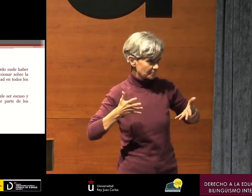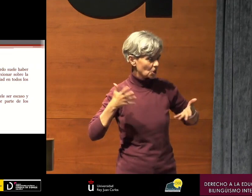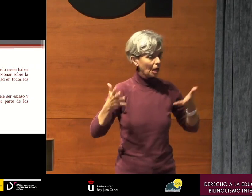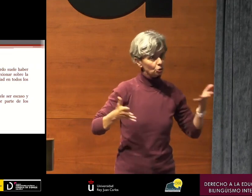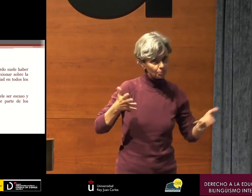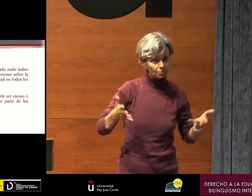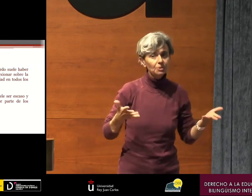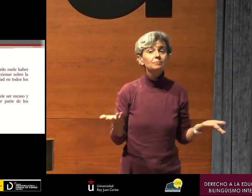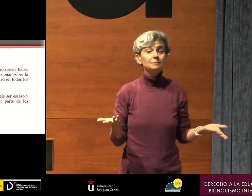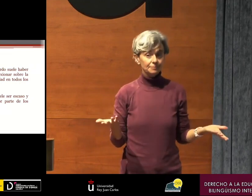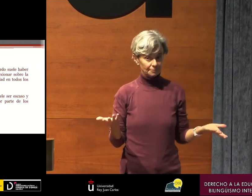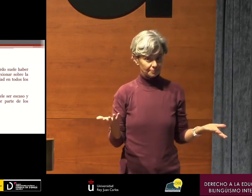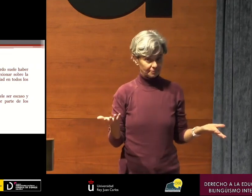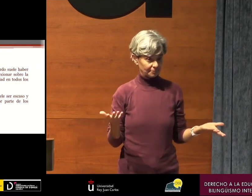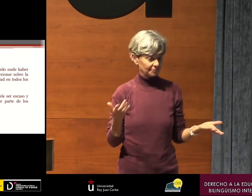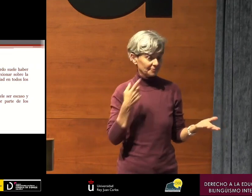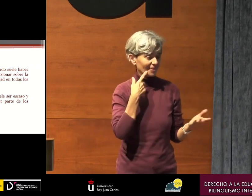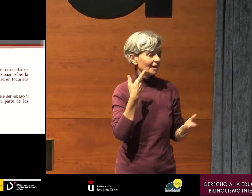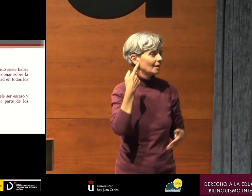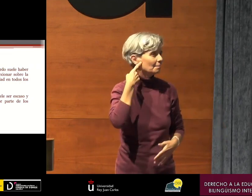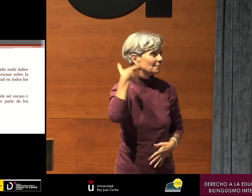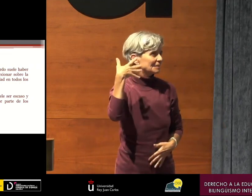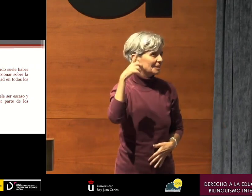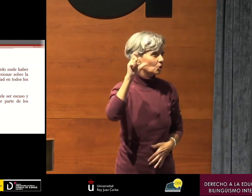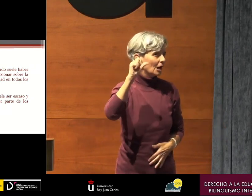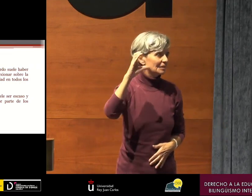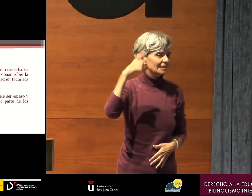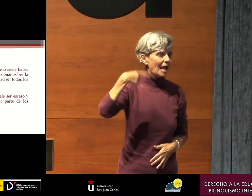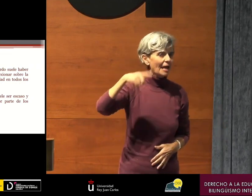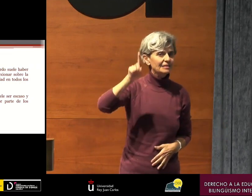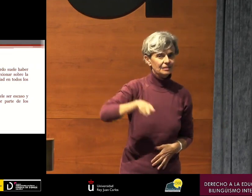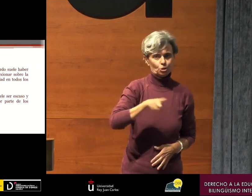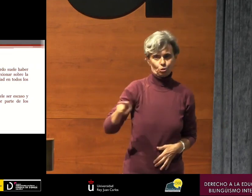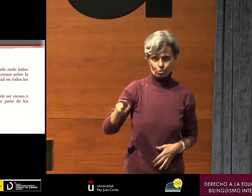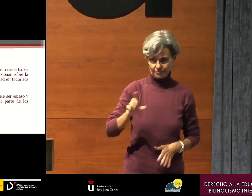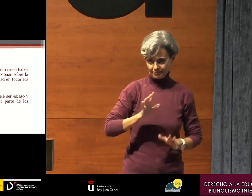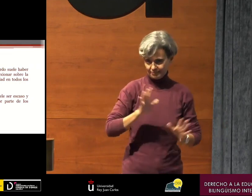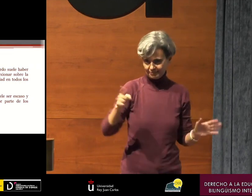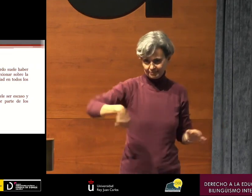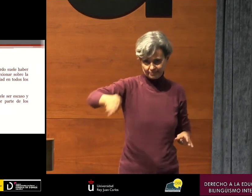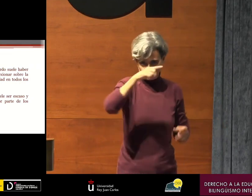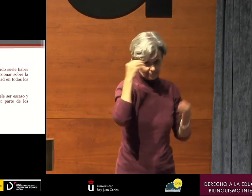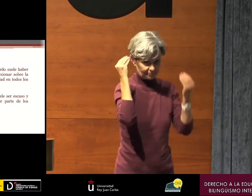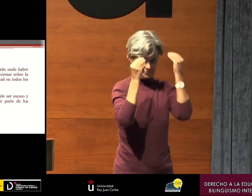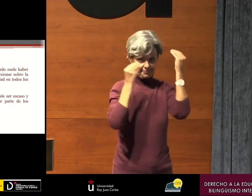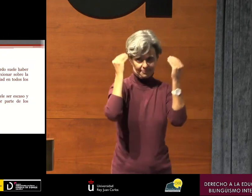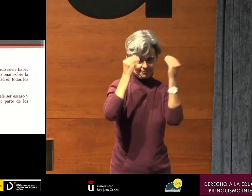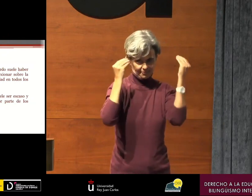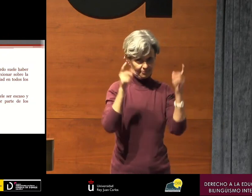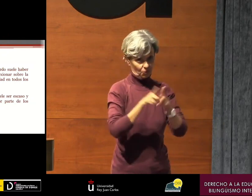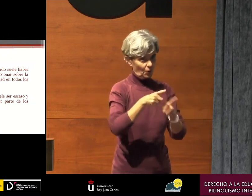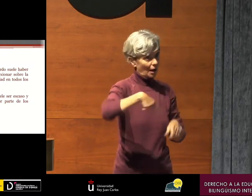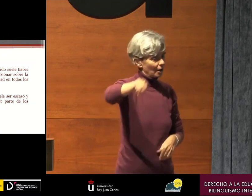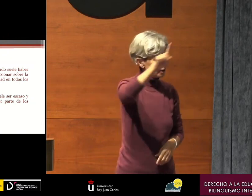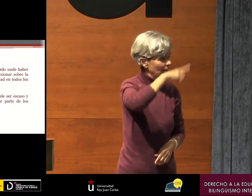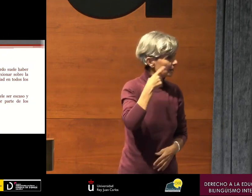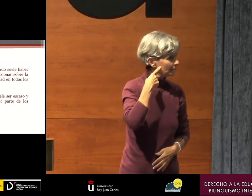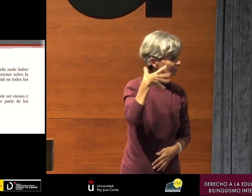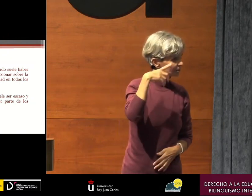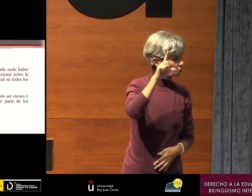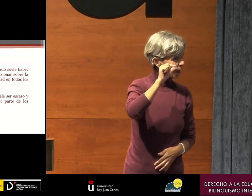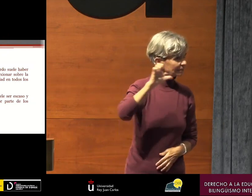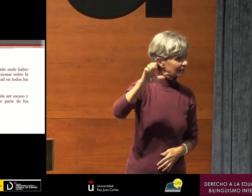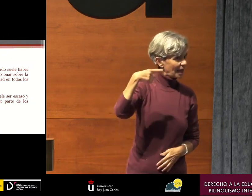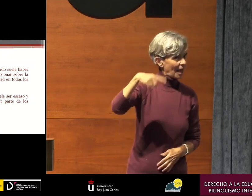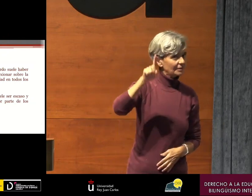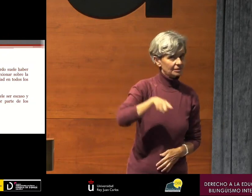priorizar cuál es nuestra lengua, la lengua oral o la lengua de signos. Pero siempre partiendo de la premisa y ser